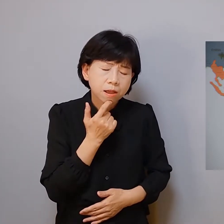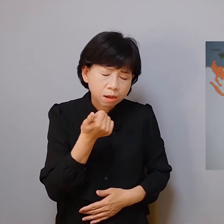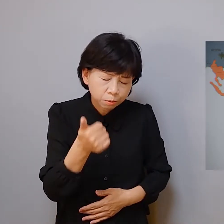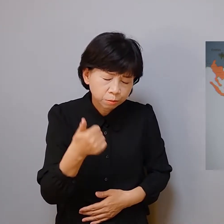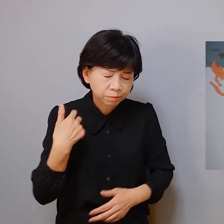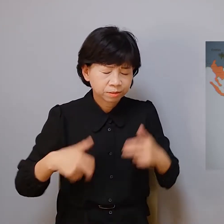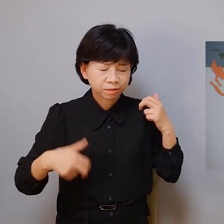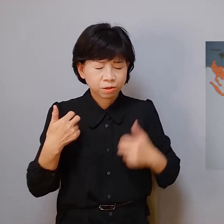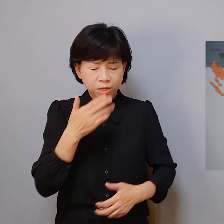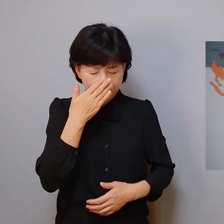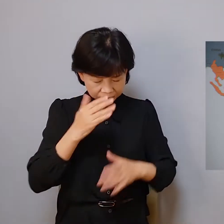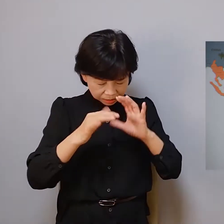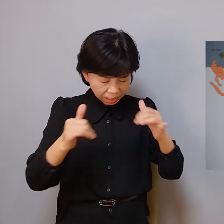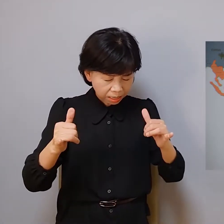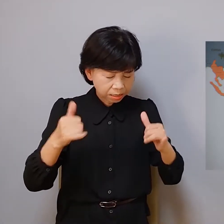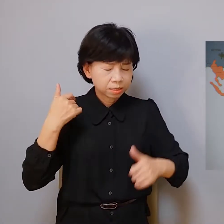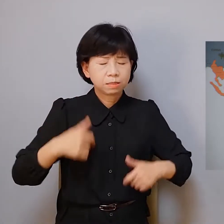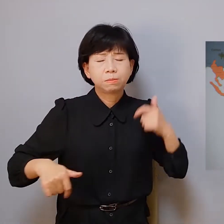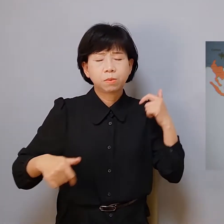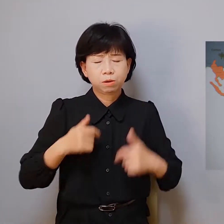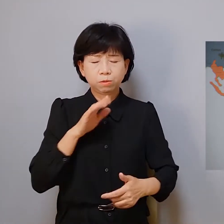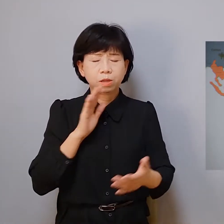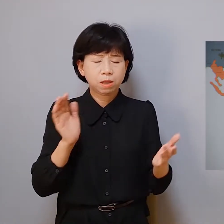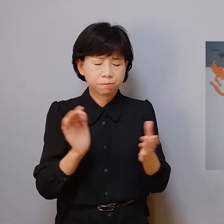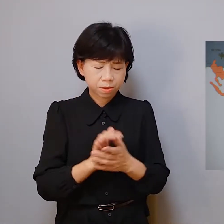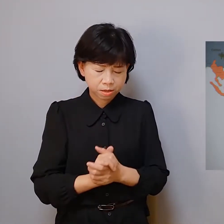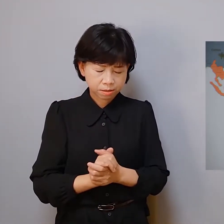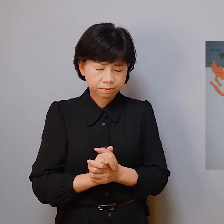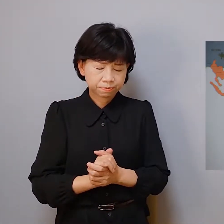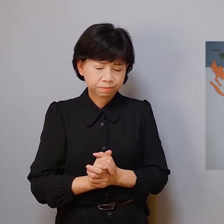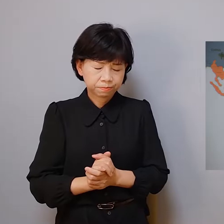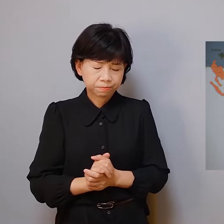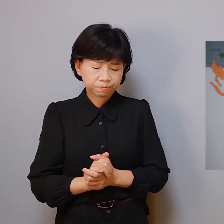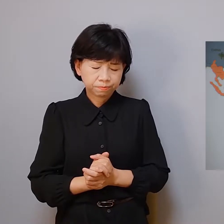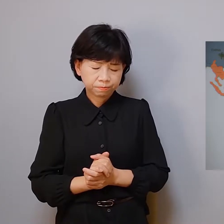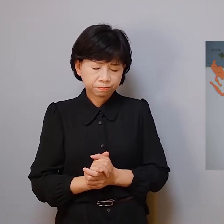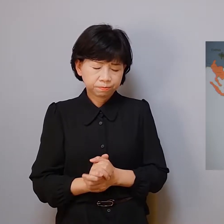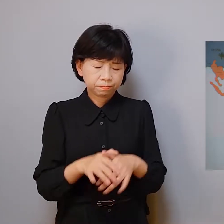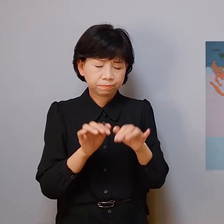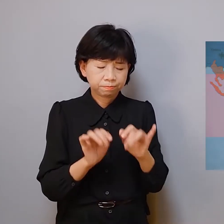즐거워하고 이스라엘이 기뻐하리로다. 아멘.